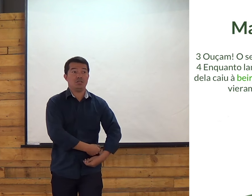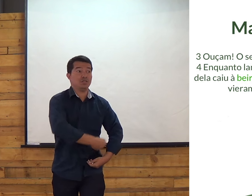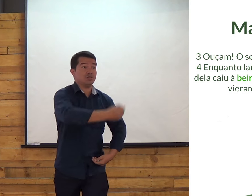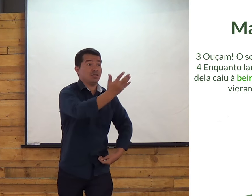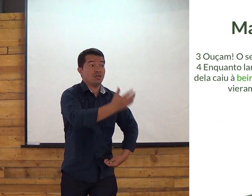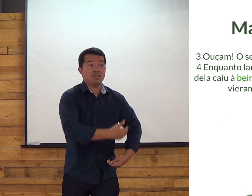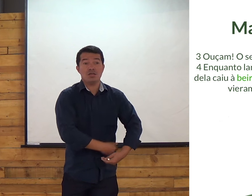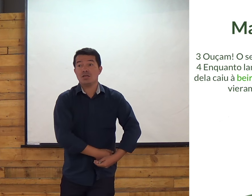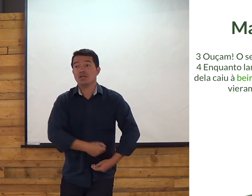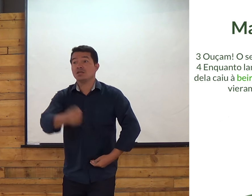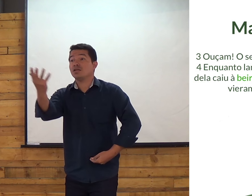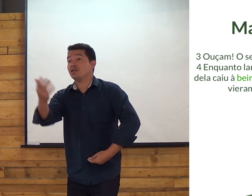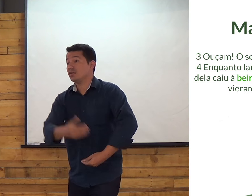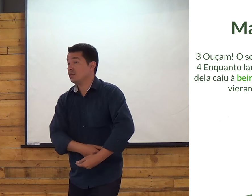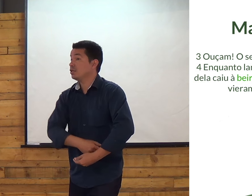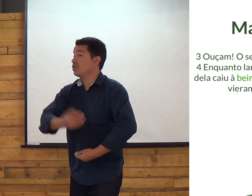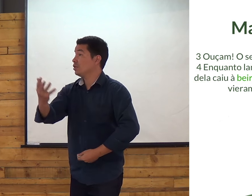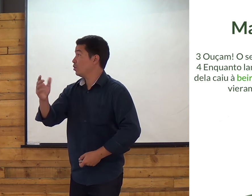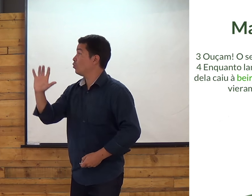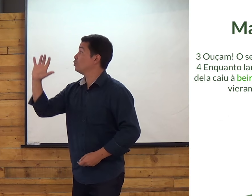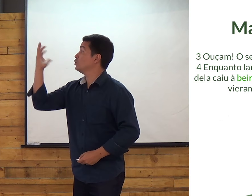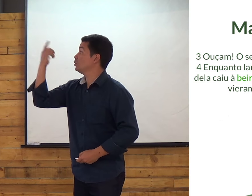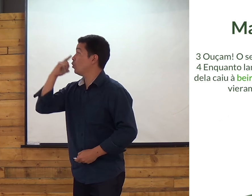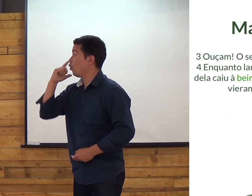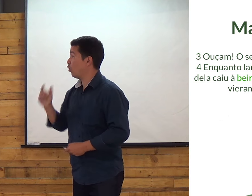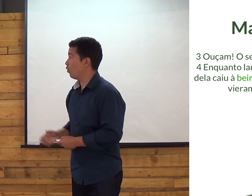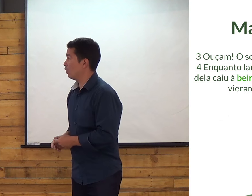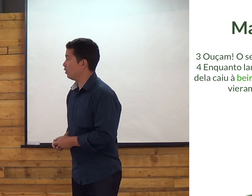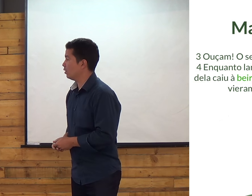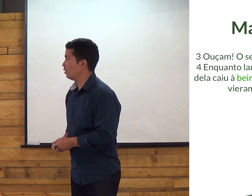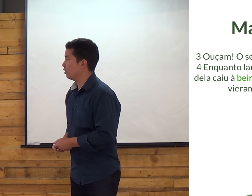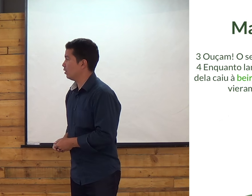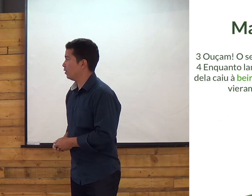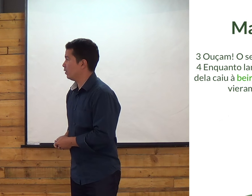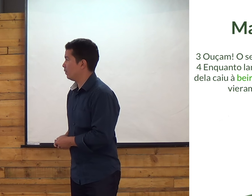Mas ali eu resumo dessa forma: enquanto ele lançava a semente,